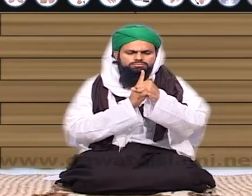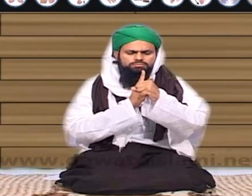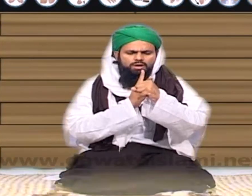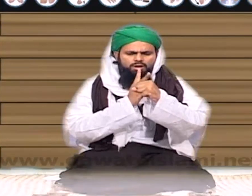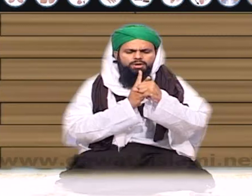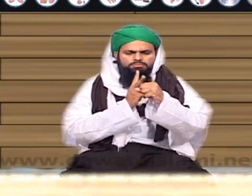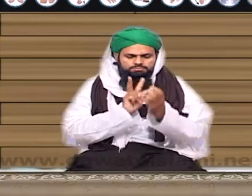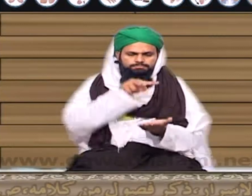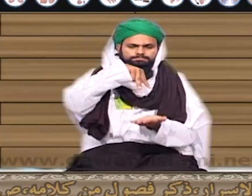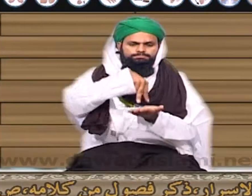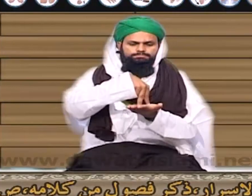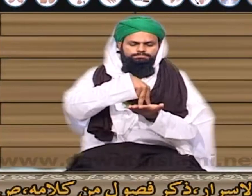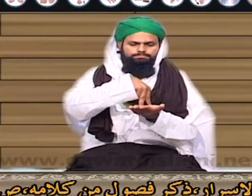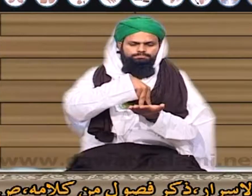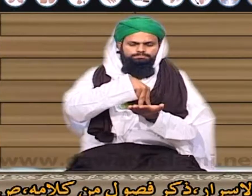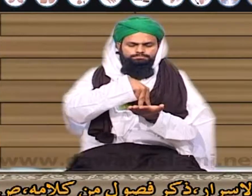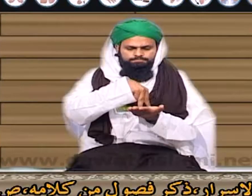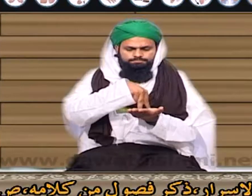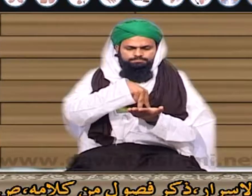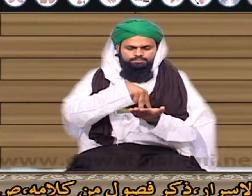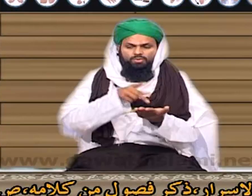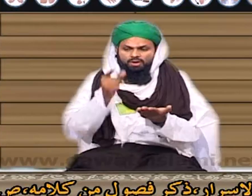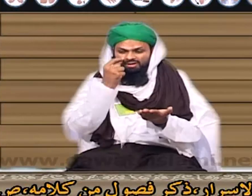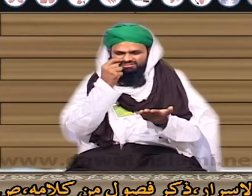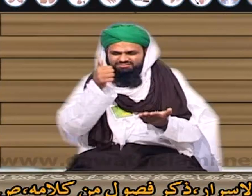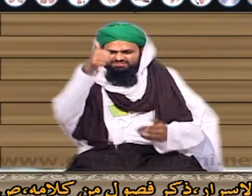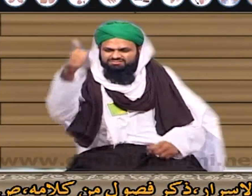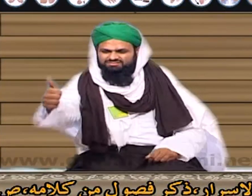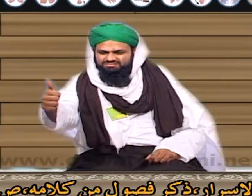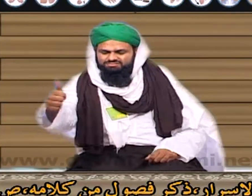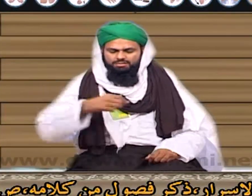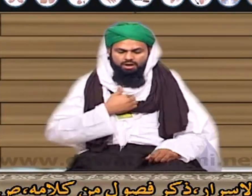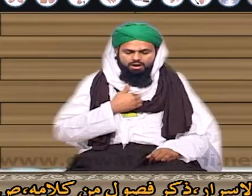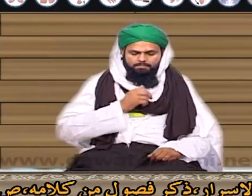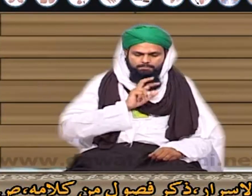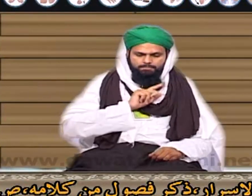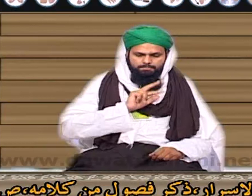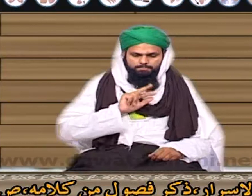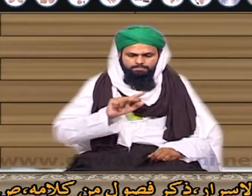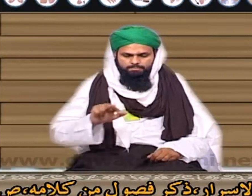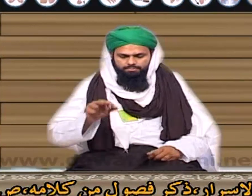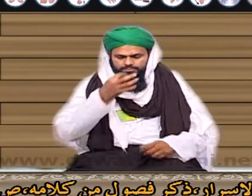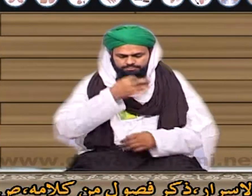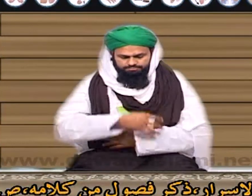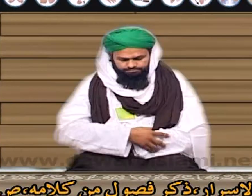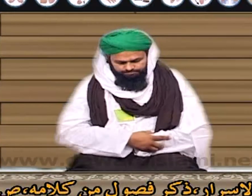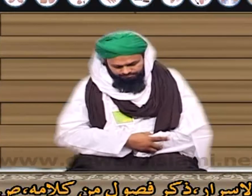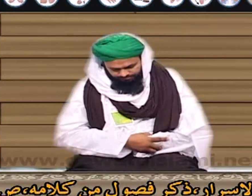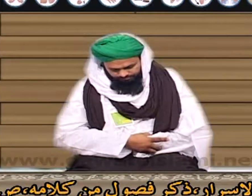فرماتے فرماتے اپنے منبر شریف سے کھڑے ہو، اور ایک صاحب جو بیٹھے ہوئے تھے اپنے ذوق میں،